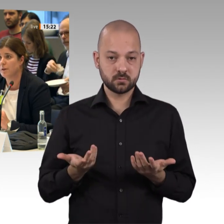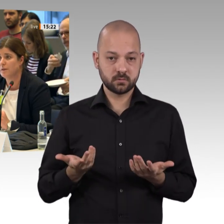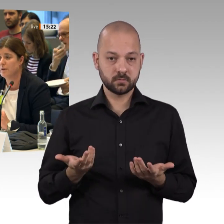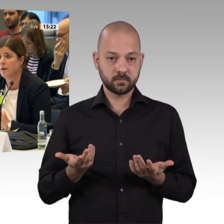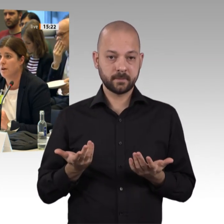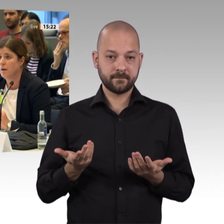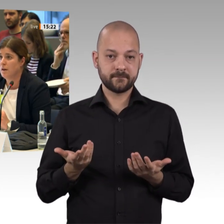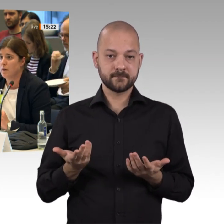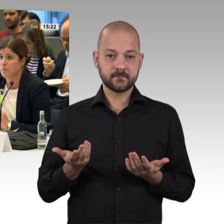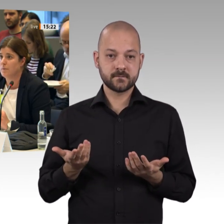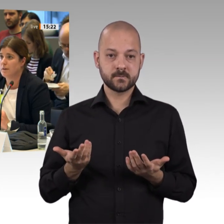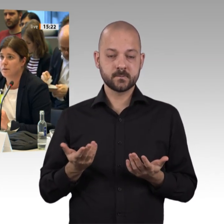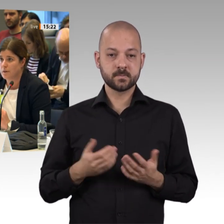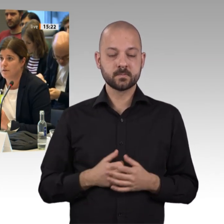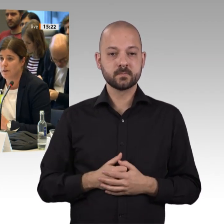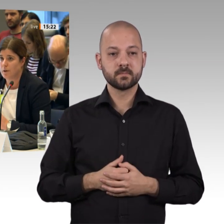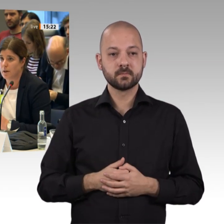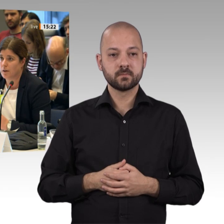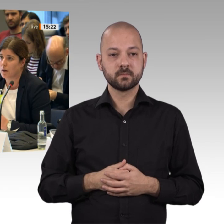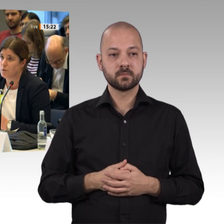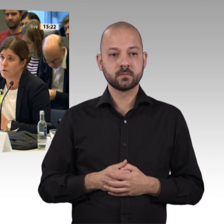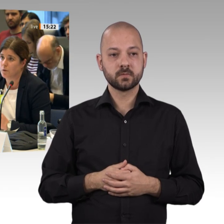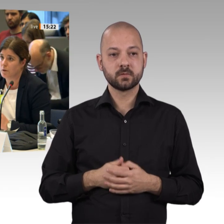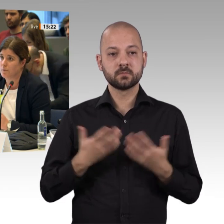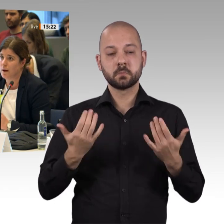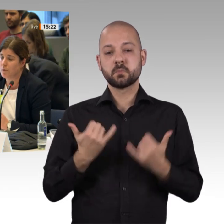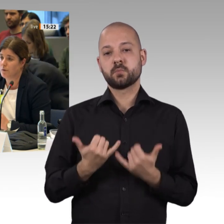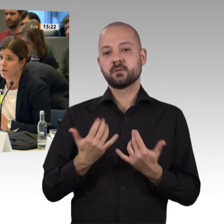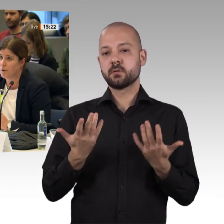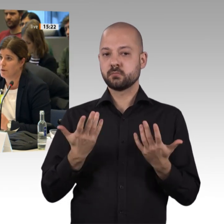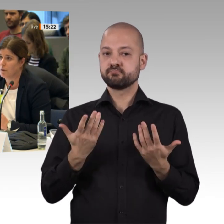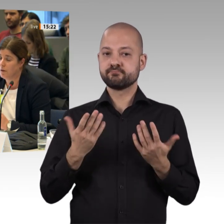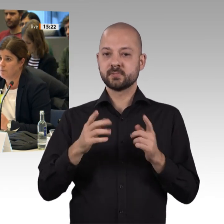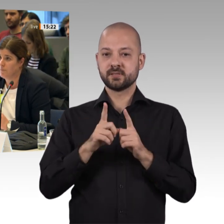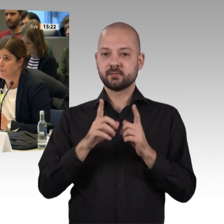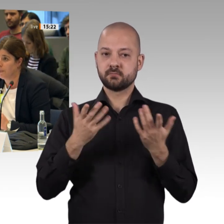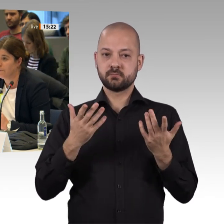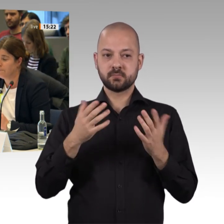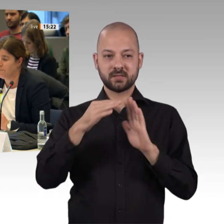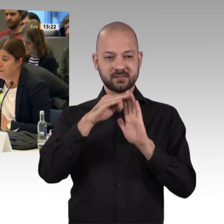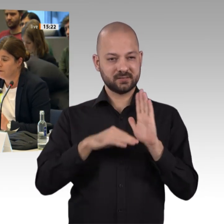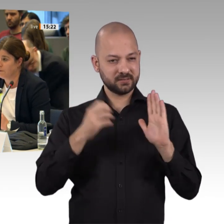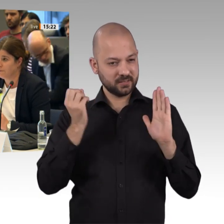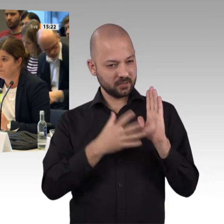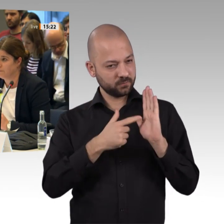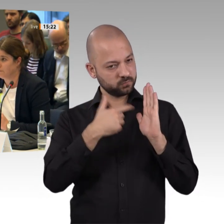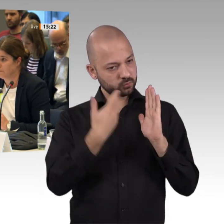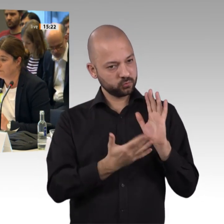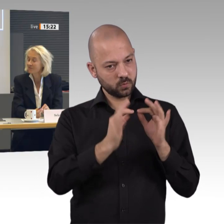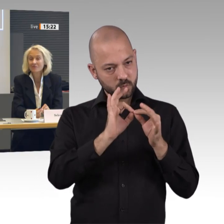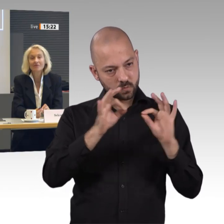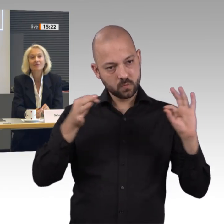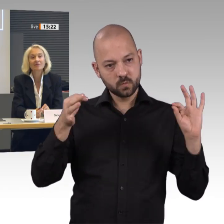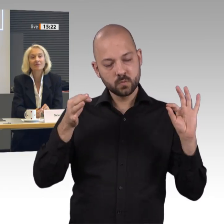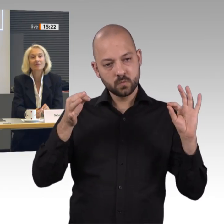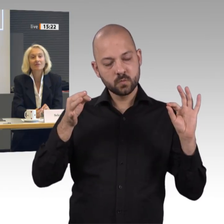Gesetzentwurf formuliert ist, dass diese eben dann eine Ausbildung absolvieren können. Dankeschön, Frau, oder war